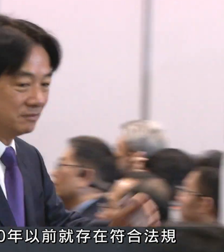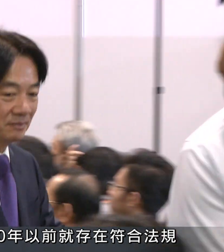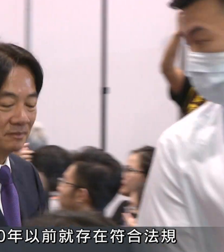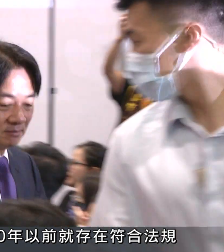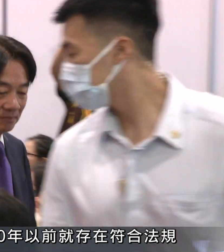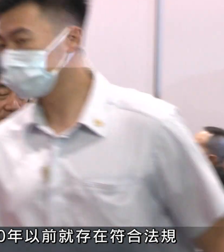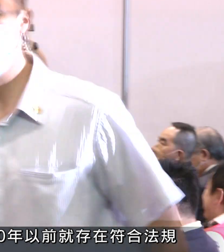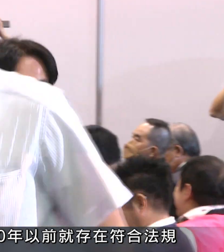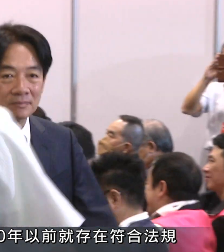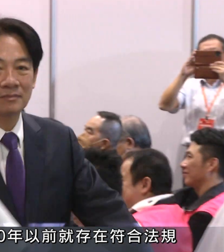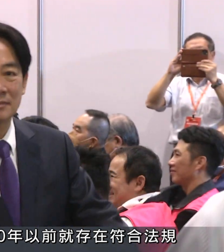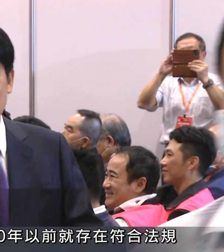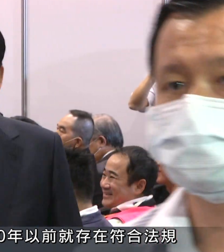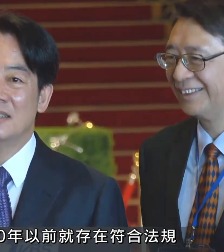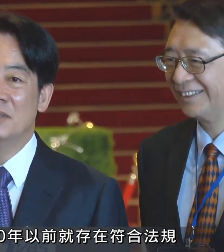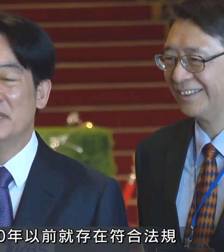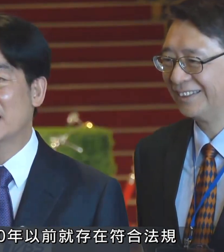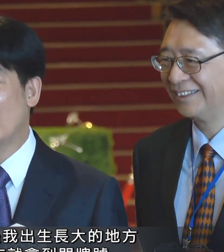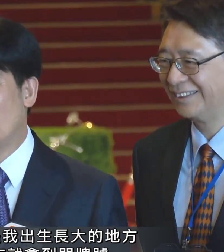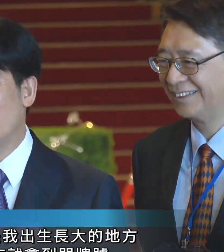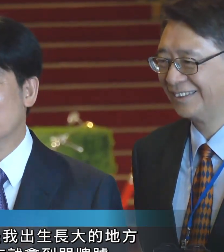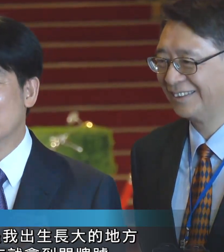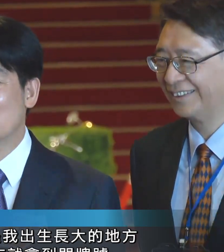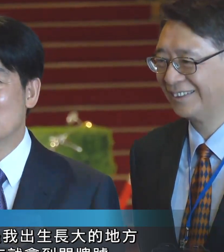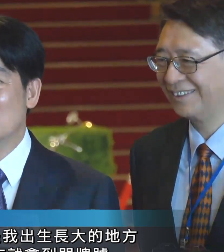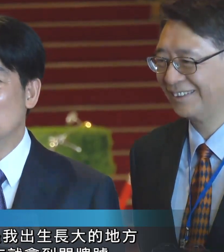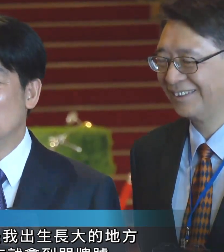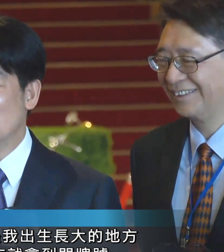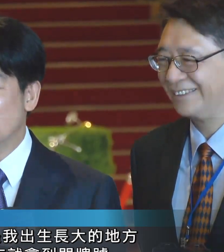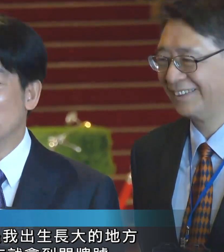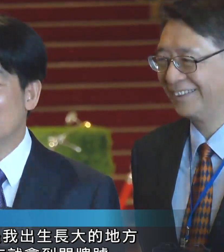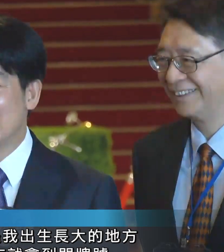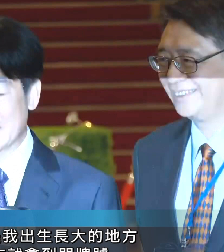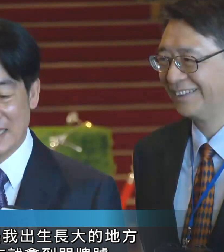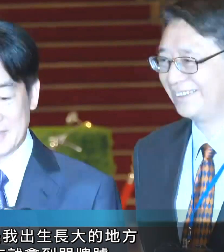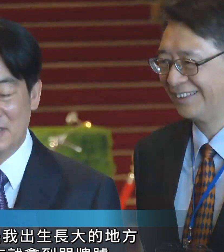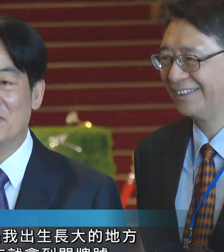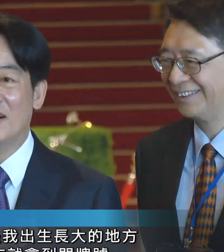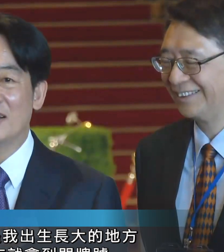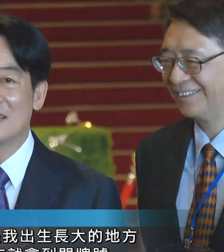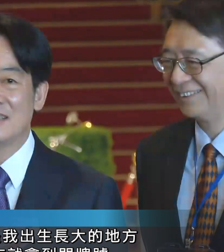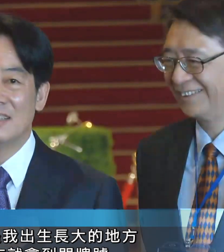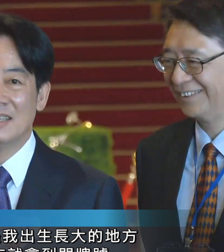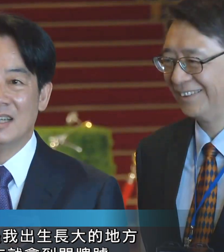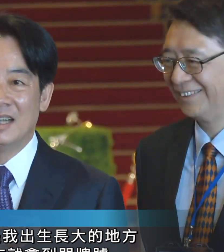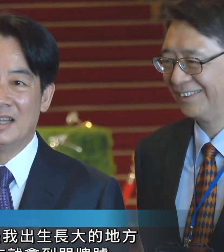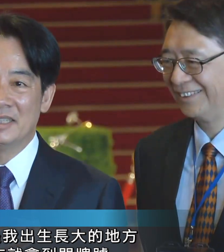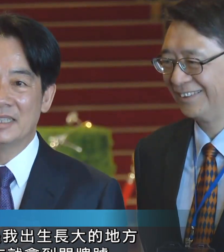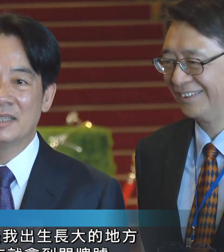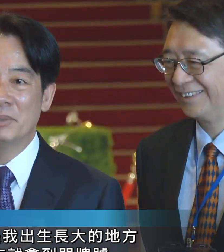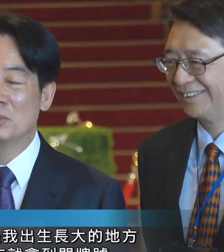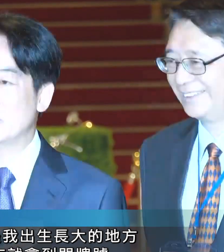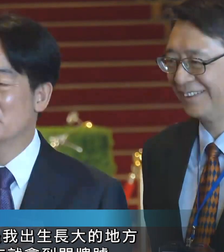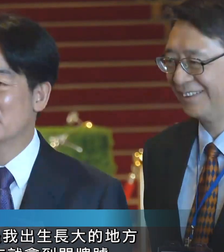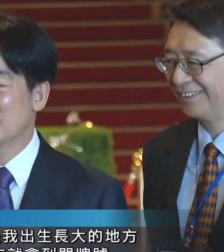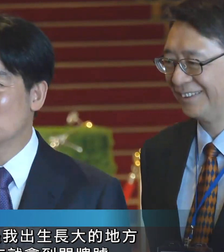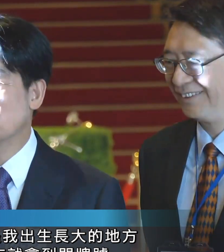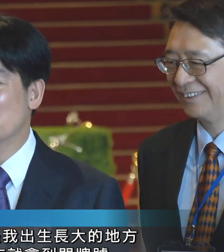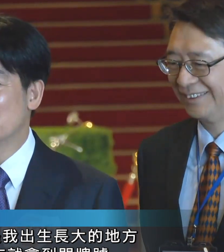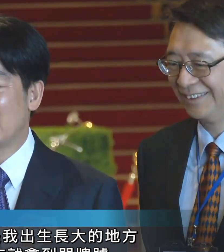就存在，符合法规。 因为那个老房子是我出生长大的地方，也在民国60年左右就拿